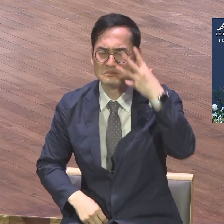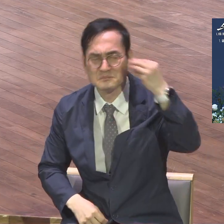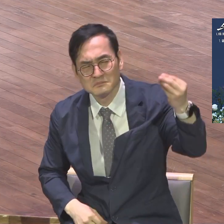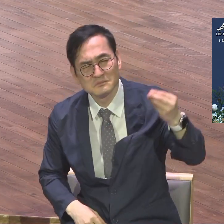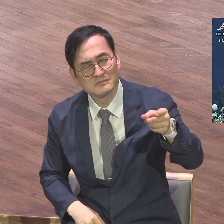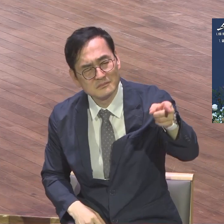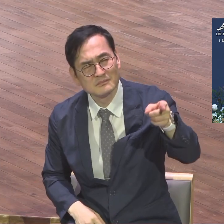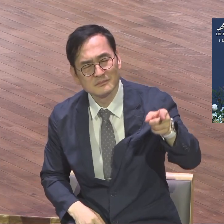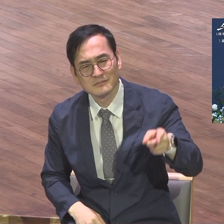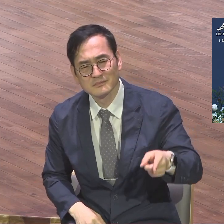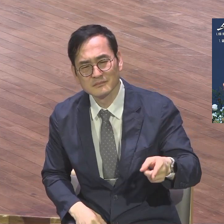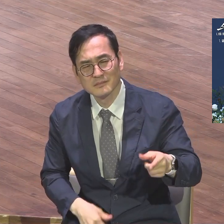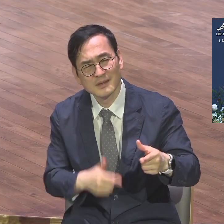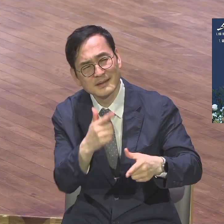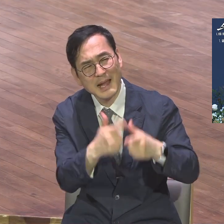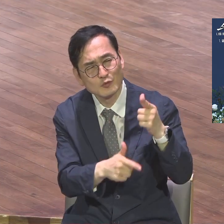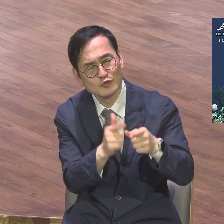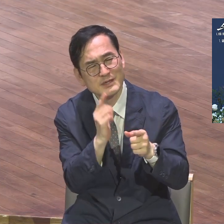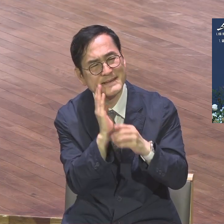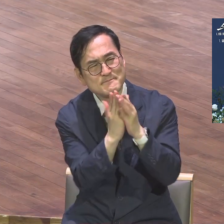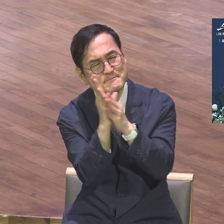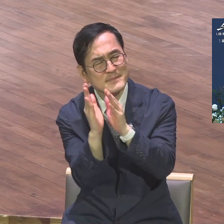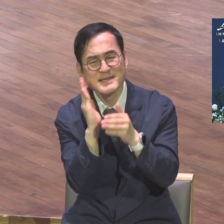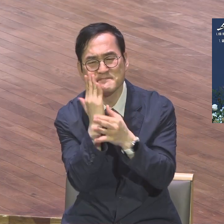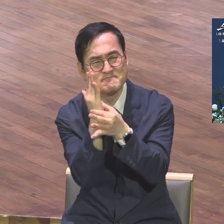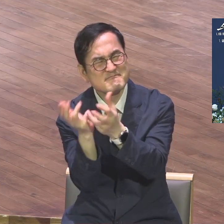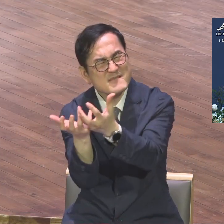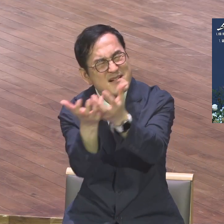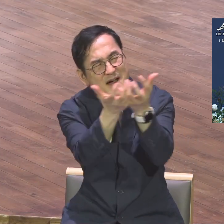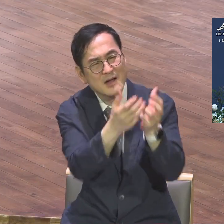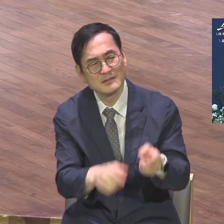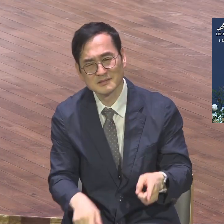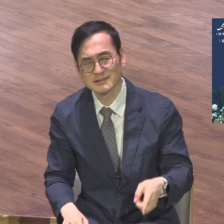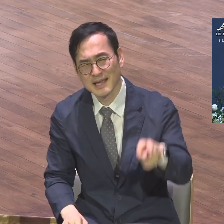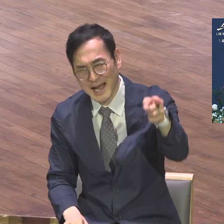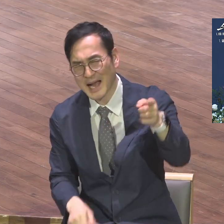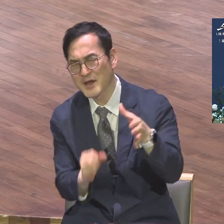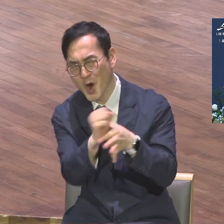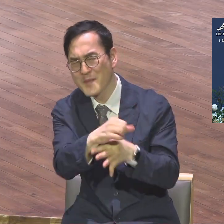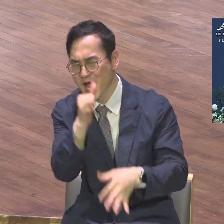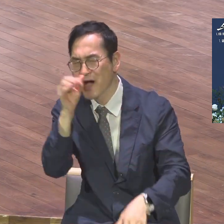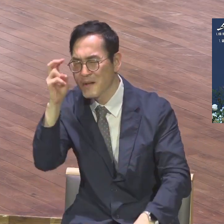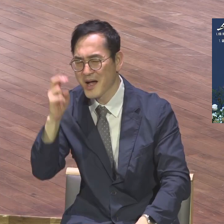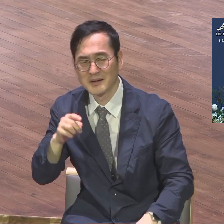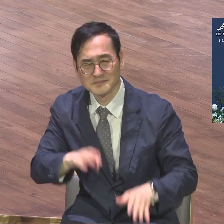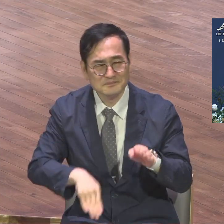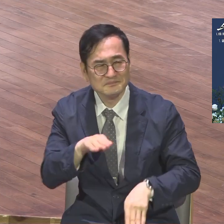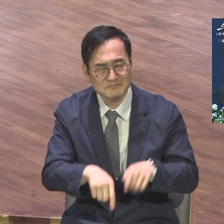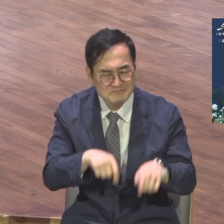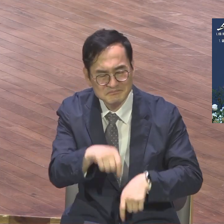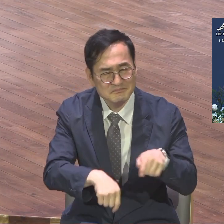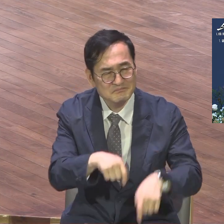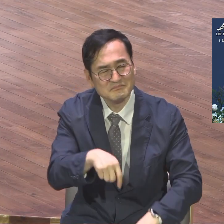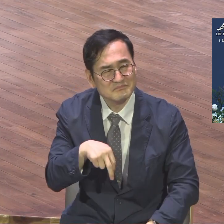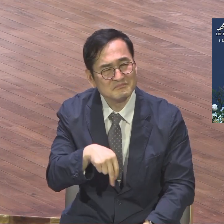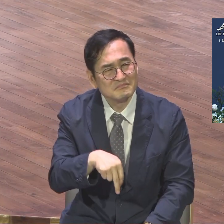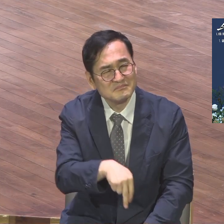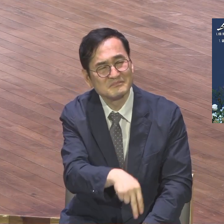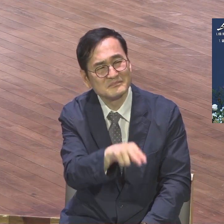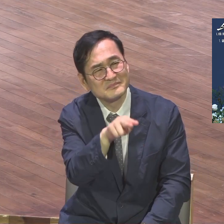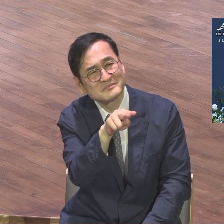길가에 아주 잎이 무성한 무화과 나무를 보셨어요. 그래서 그 나무에 열매가 있는가